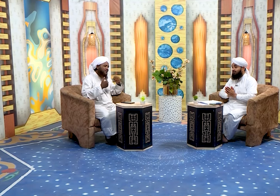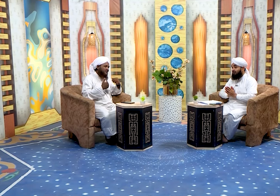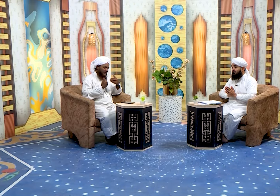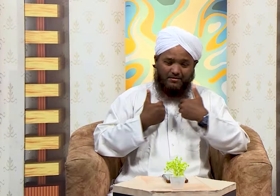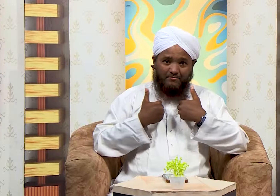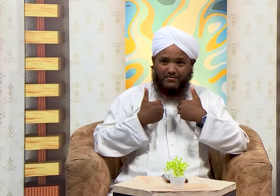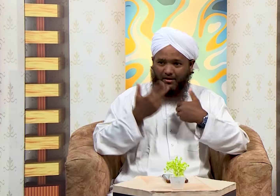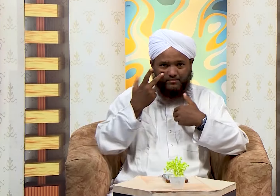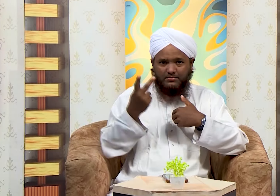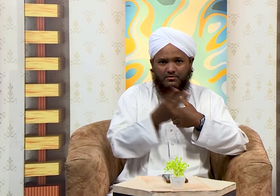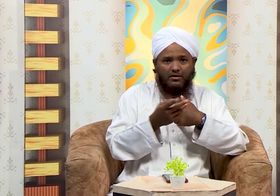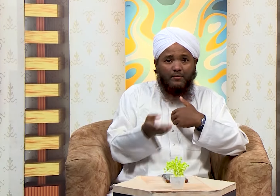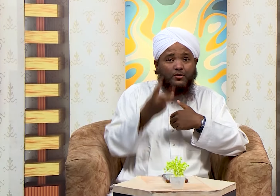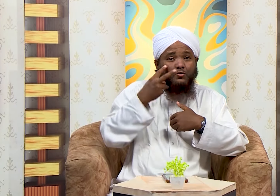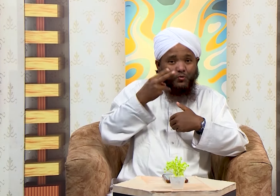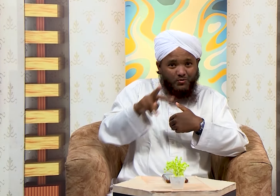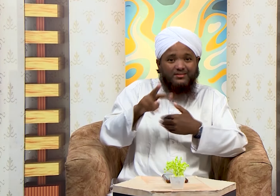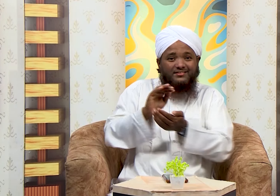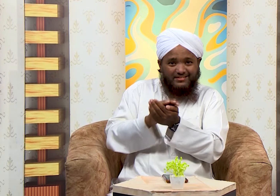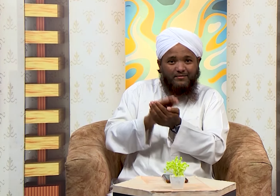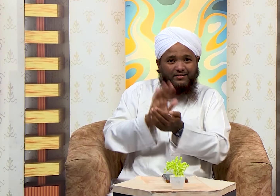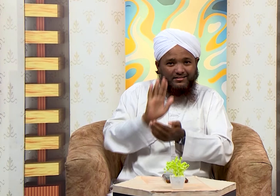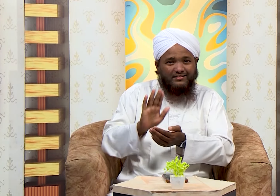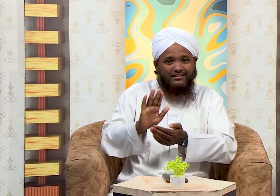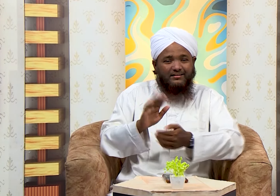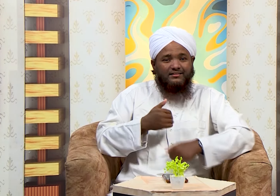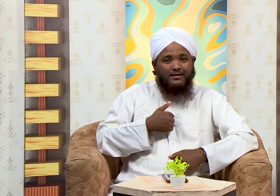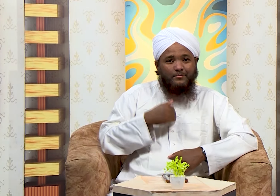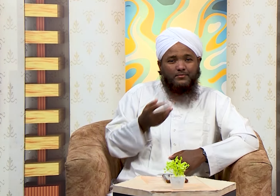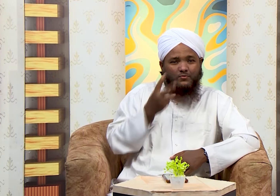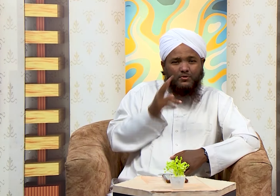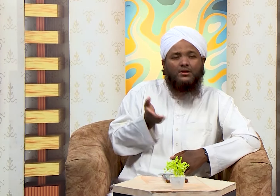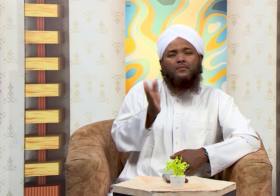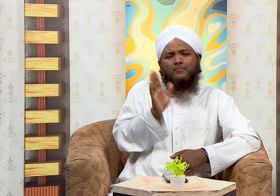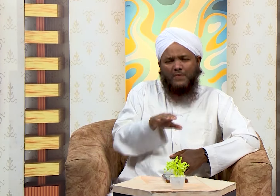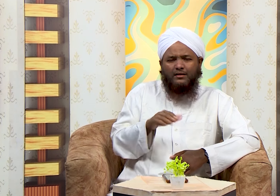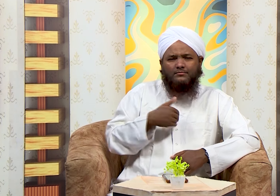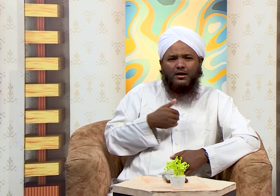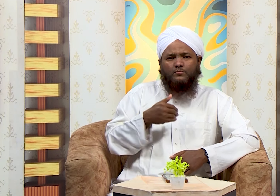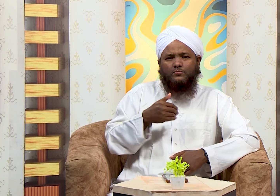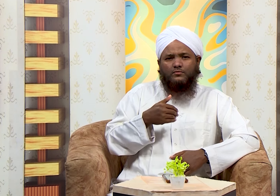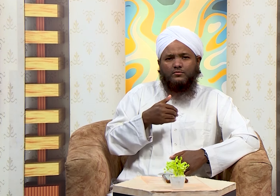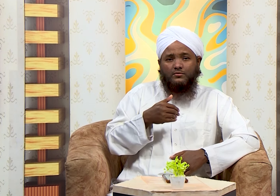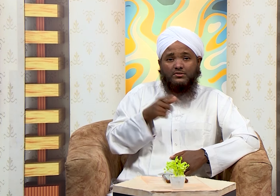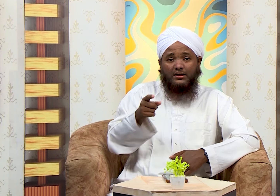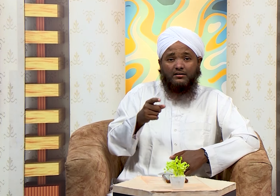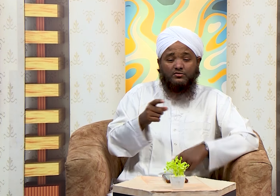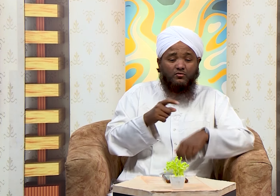دیکھیں کہ ابھی دو دن باقی تھے معاہدہ کو پورا کرنے میں اگریمنٹ جو ہوا تھا اس میں دو دن باقی تھے کہ جب خجورے دینی تو اس سے